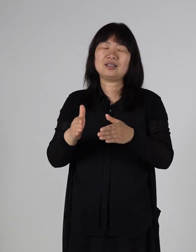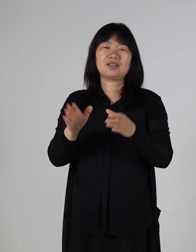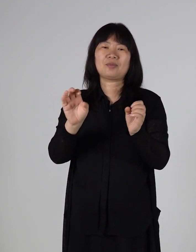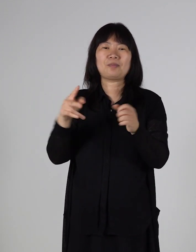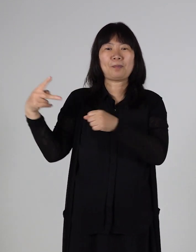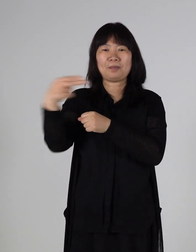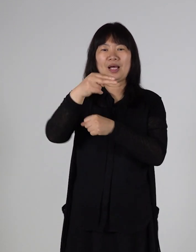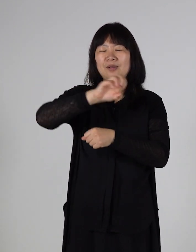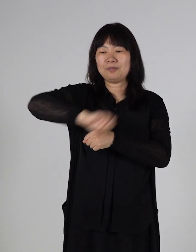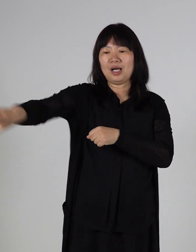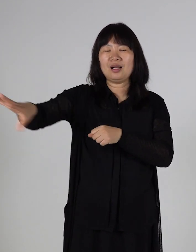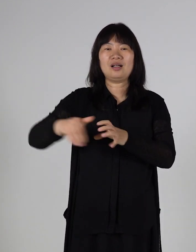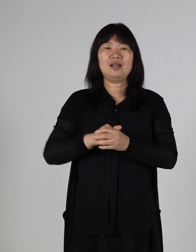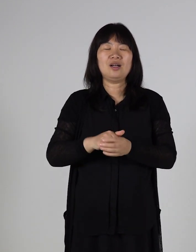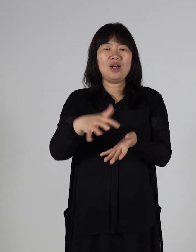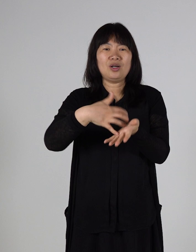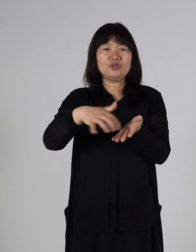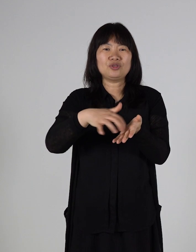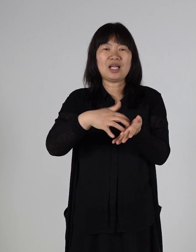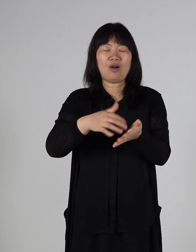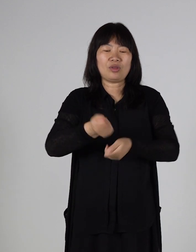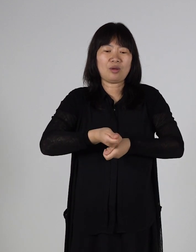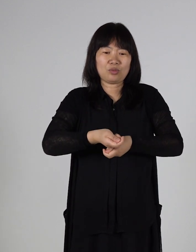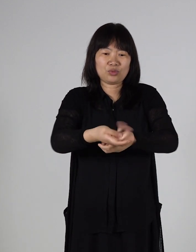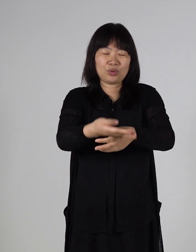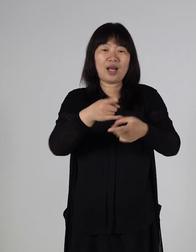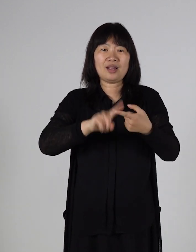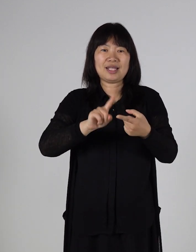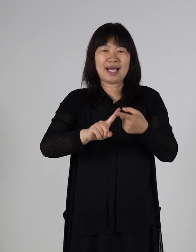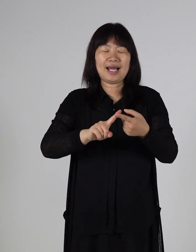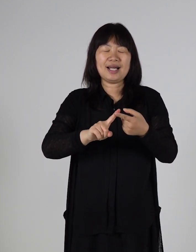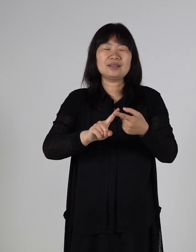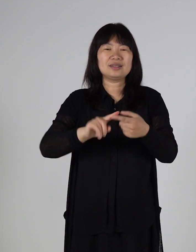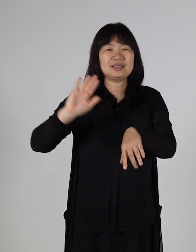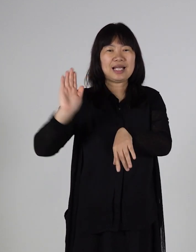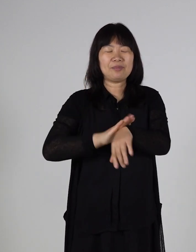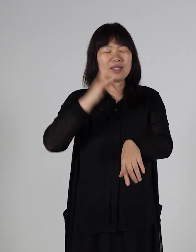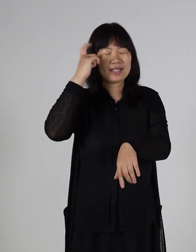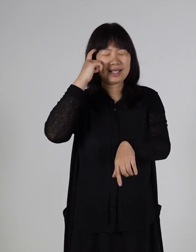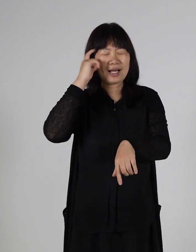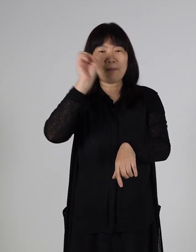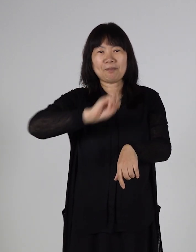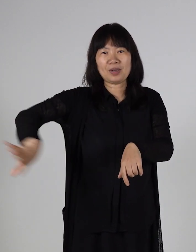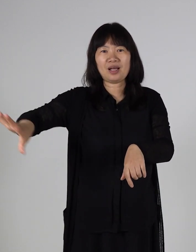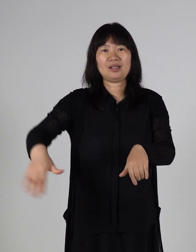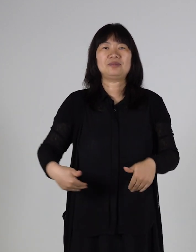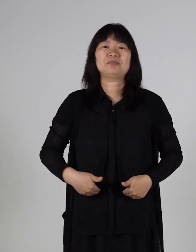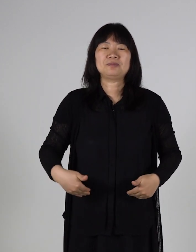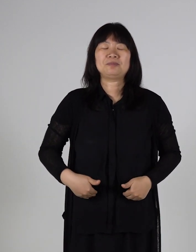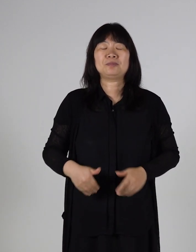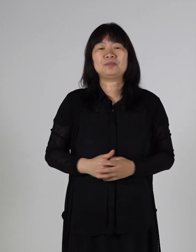그리고 숫자와 규모와 크기라는 우상을 내려놔야 돼요.